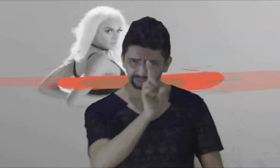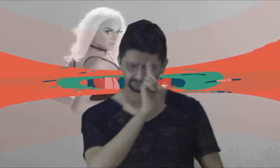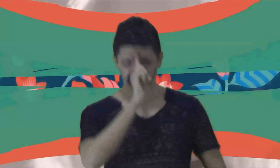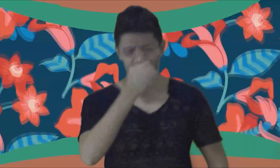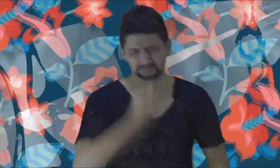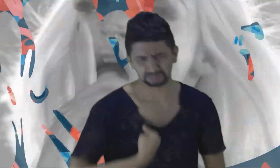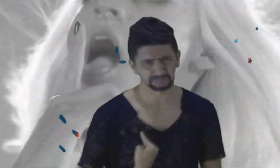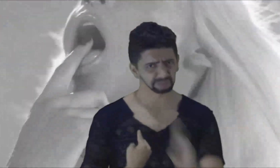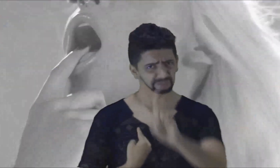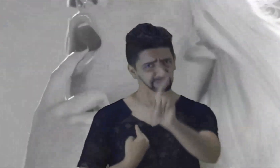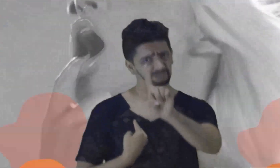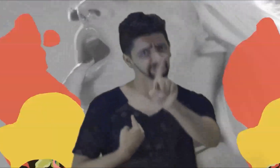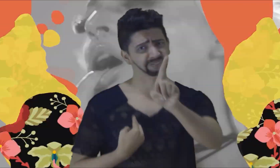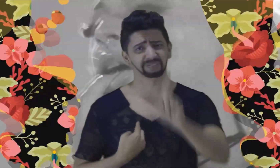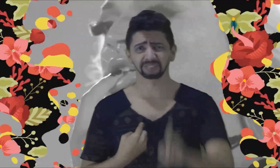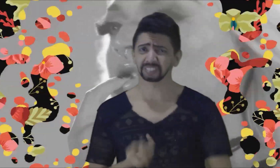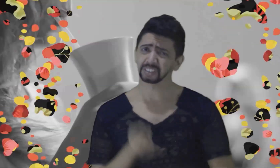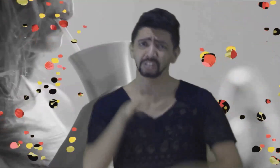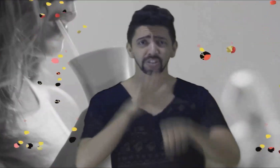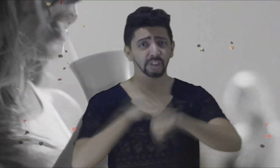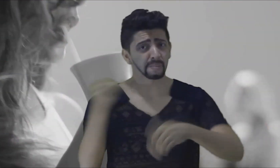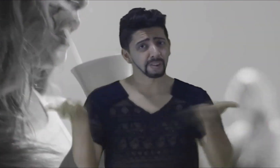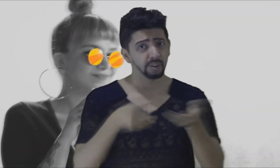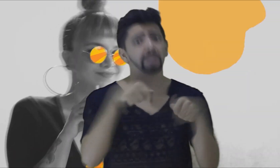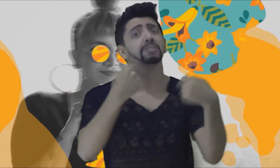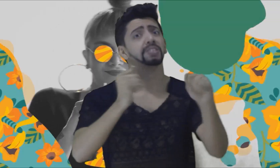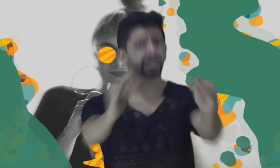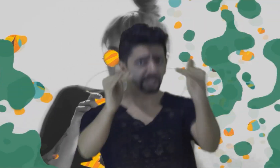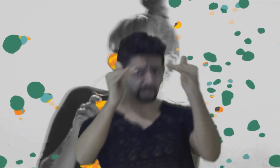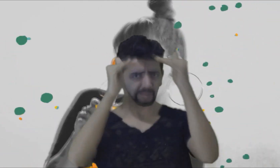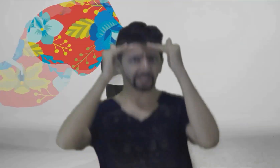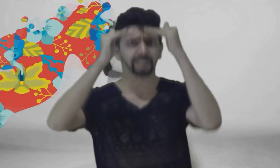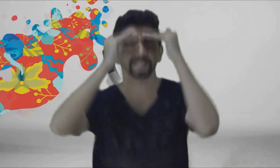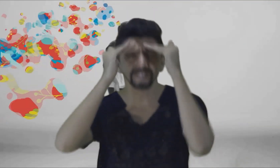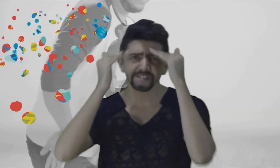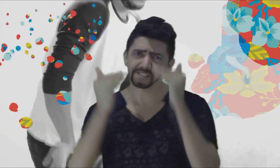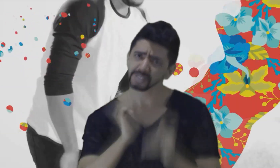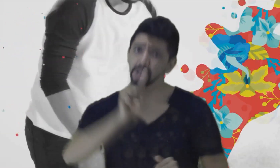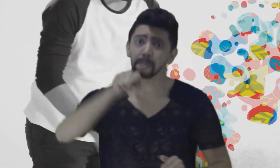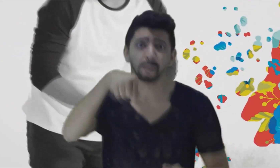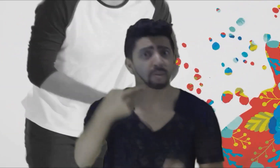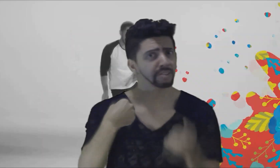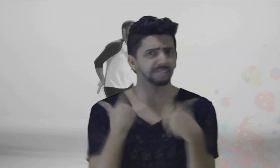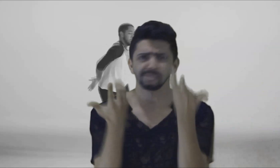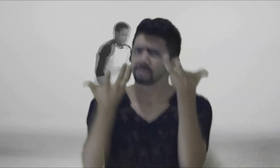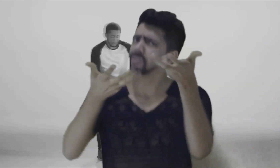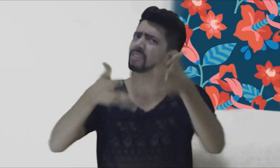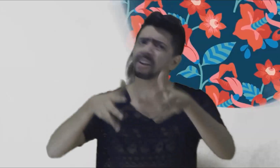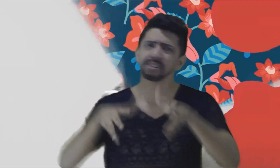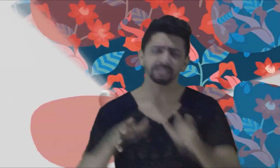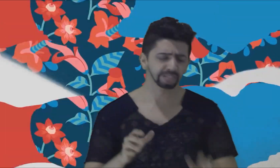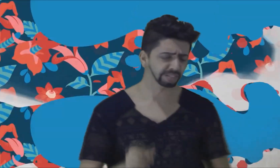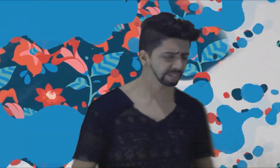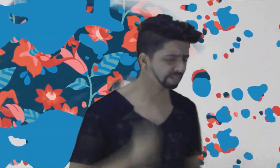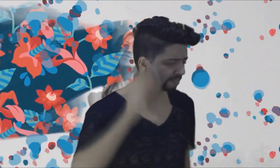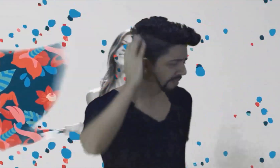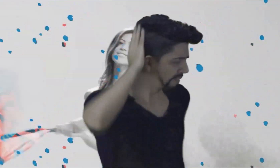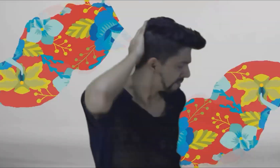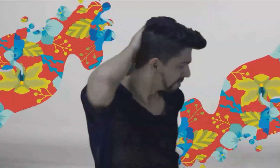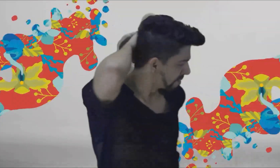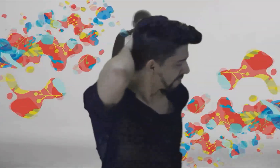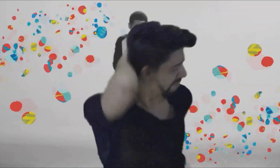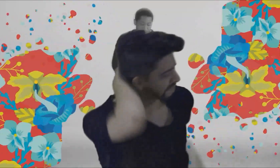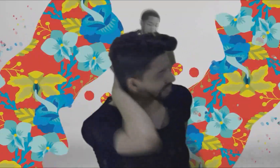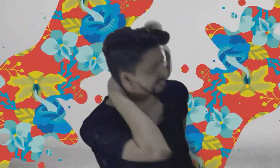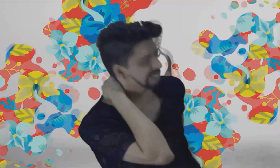mandar em mim. Não funciona assim. Se eu te chamar pra segunda, não vem quarta, não vem quinta. Segunda eu tô